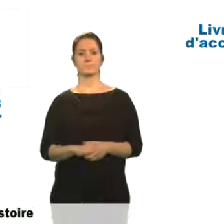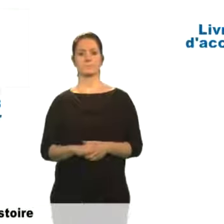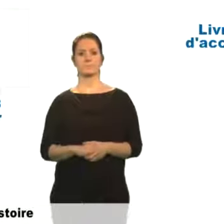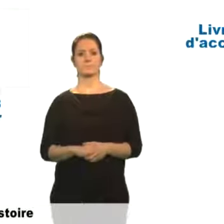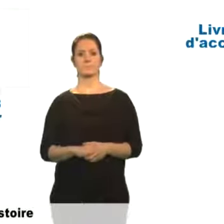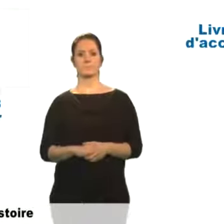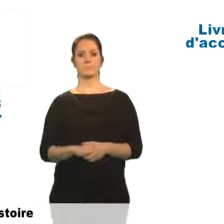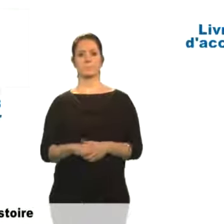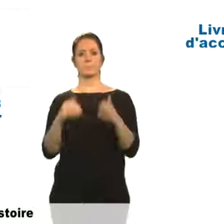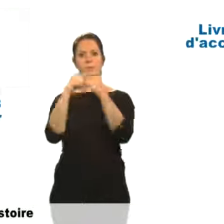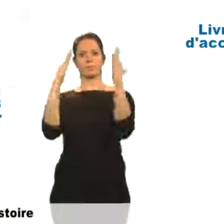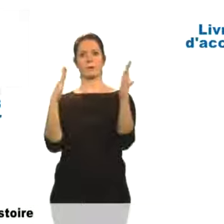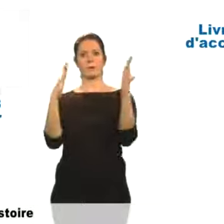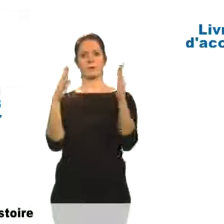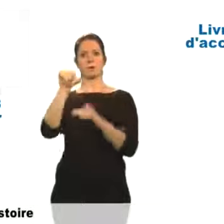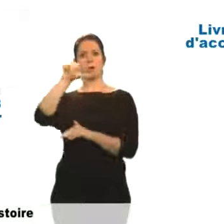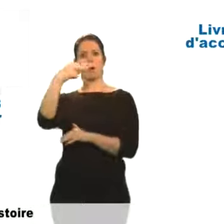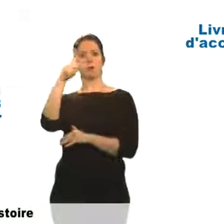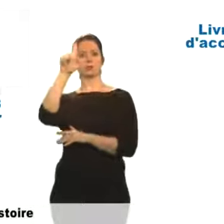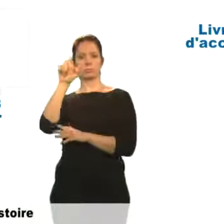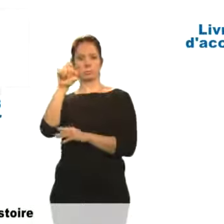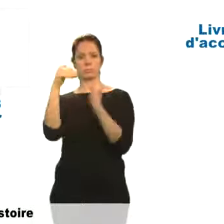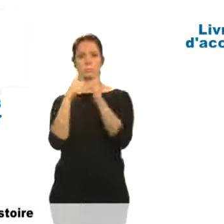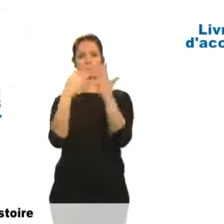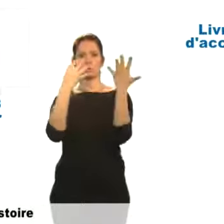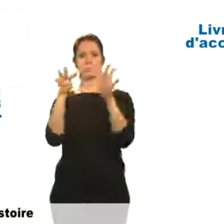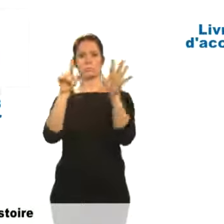Résidence de l'Ange, 1979.